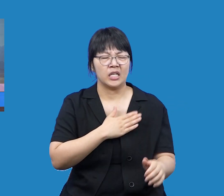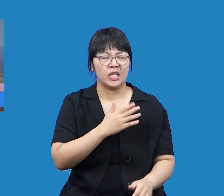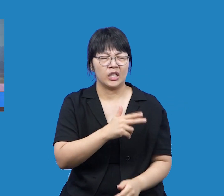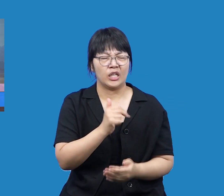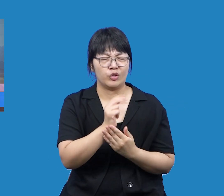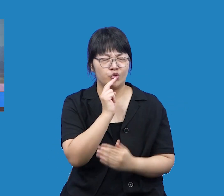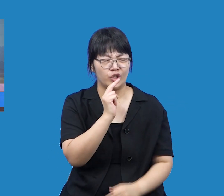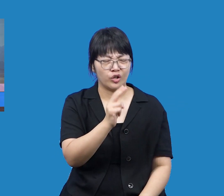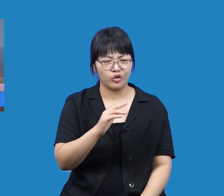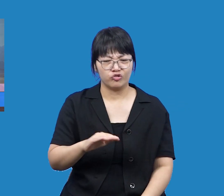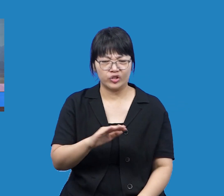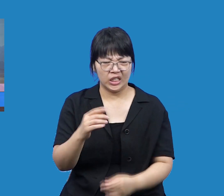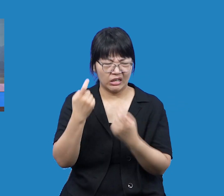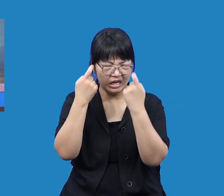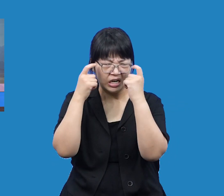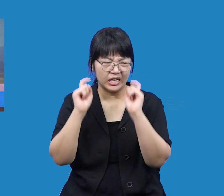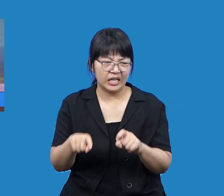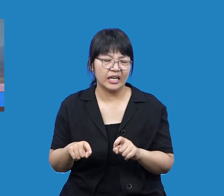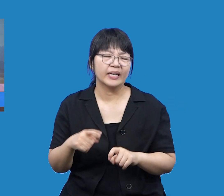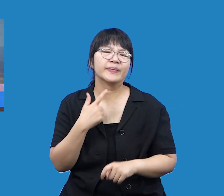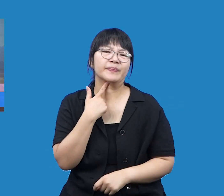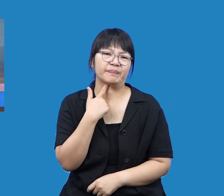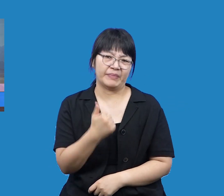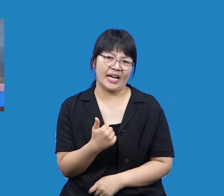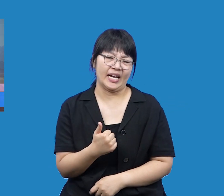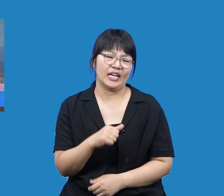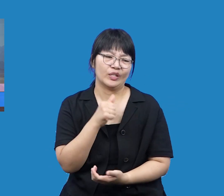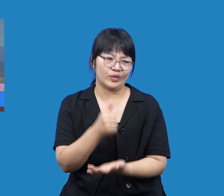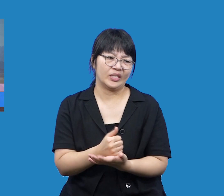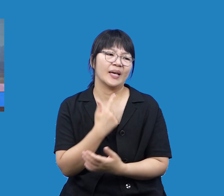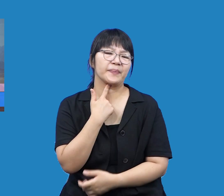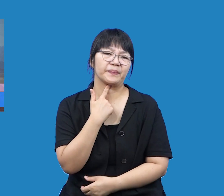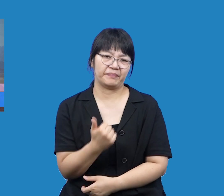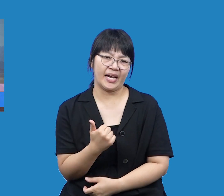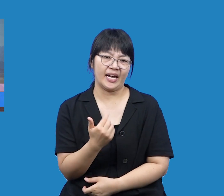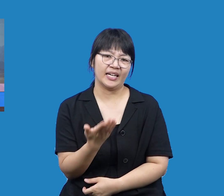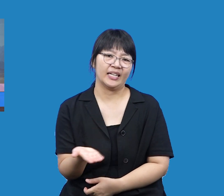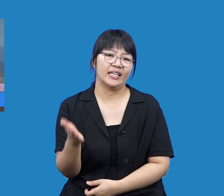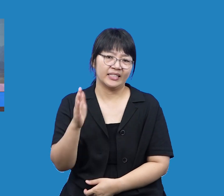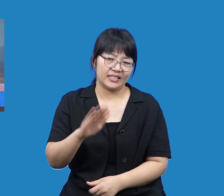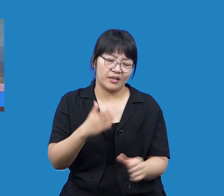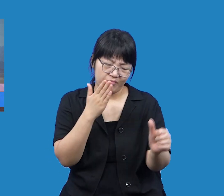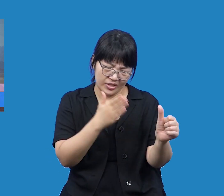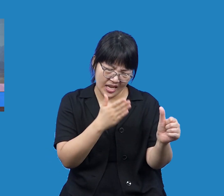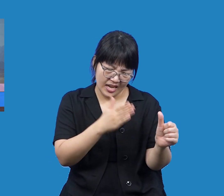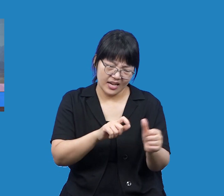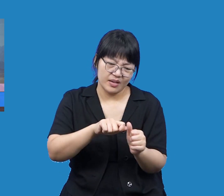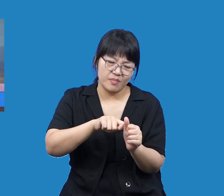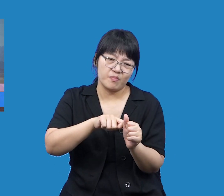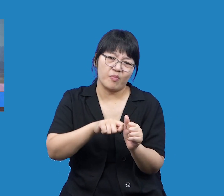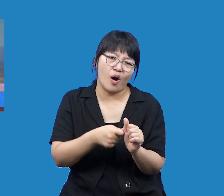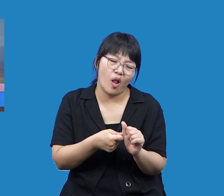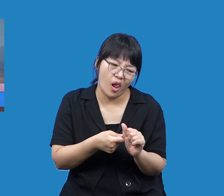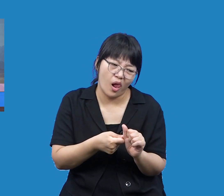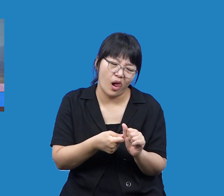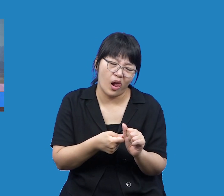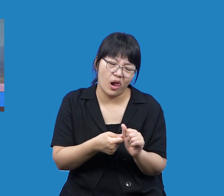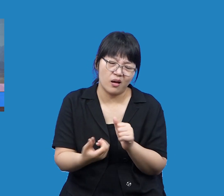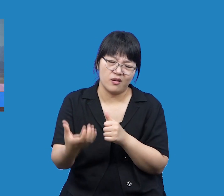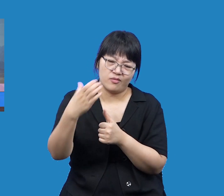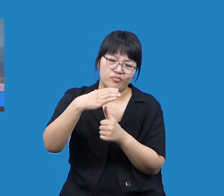주여 우리가 어리석은 일을 하여 죄를 지었으나 청하건대 그 벌을